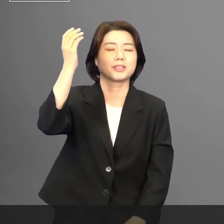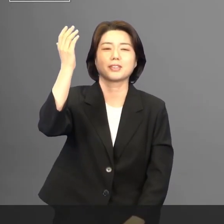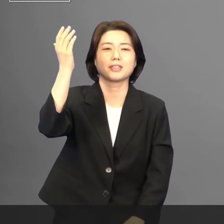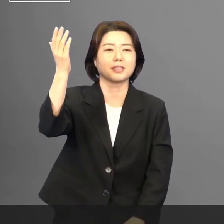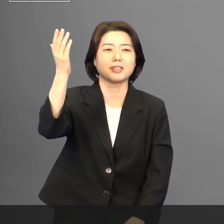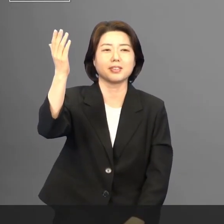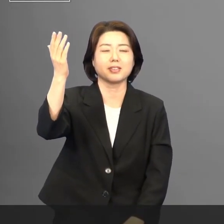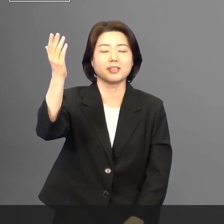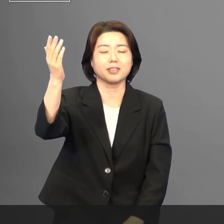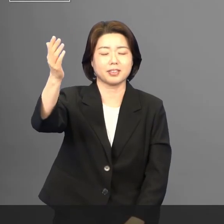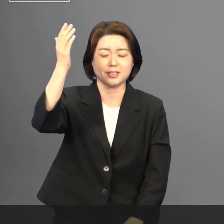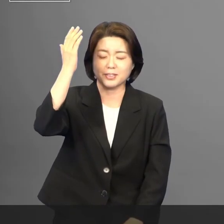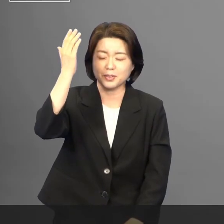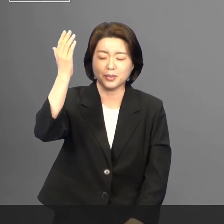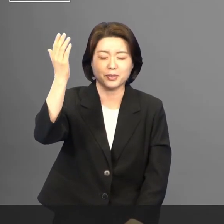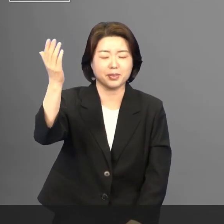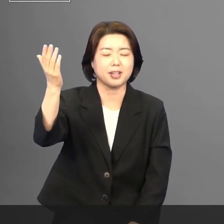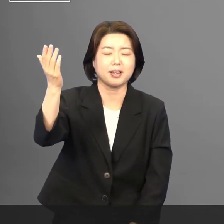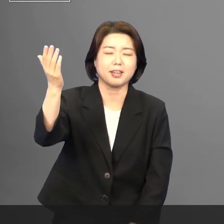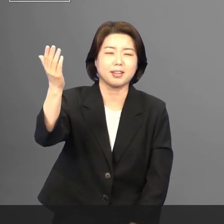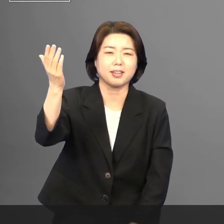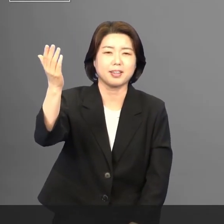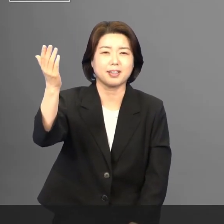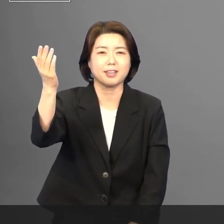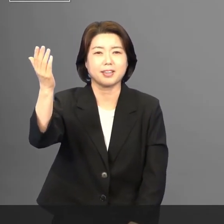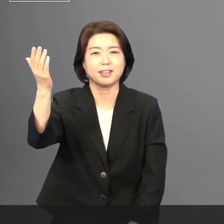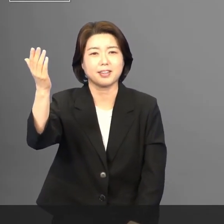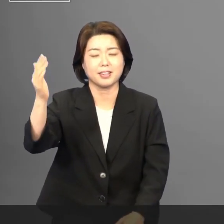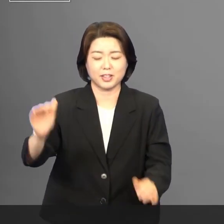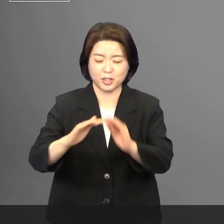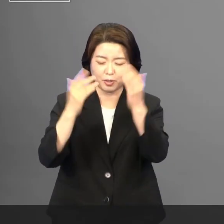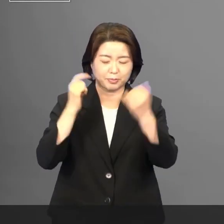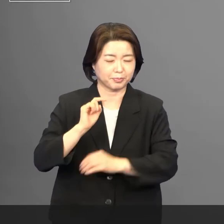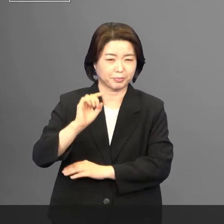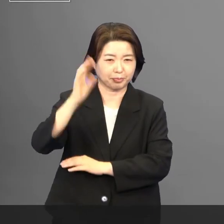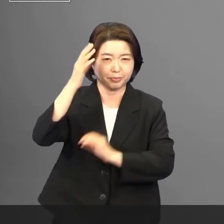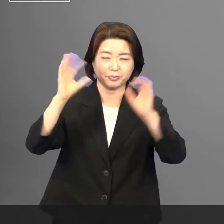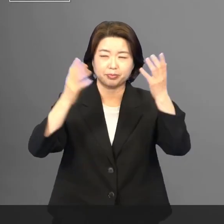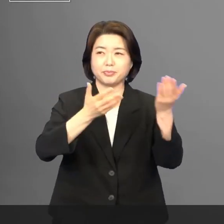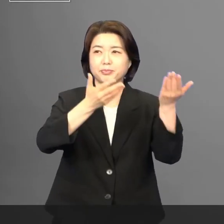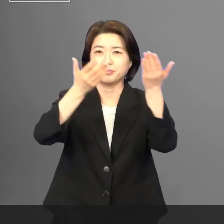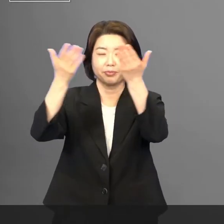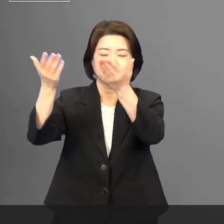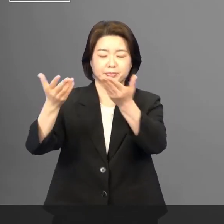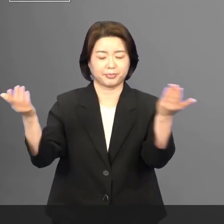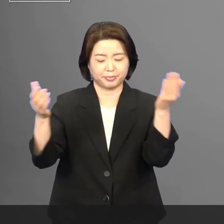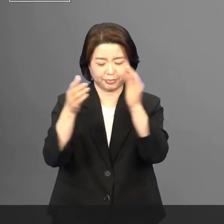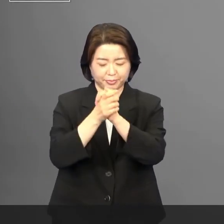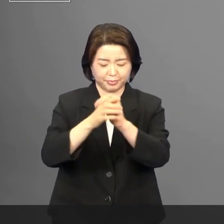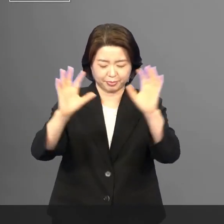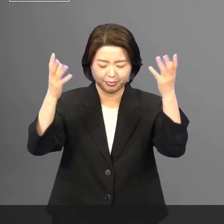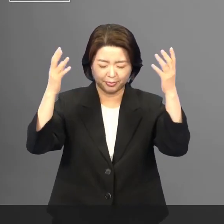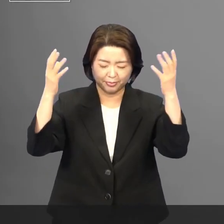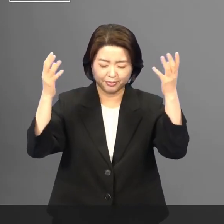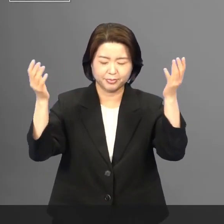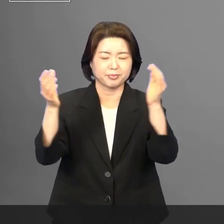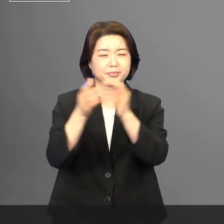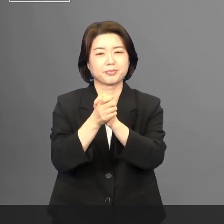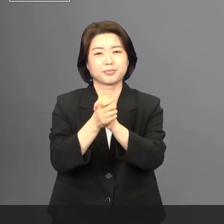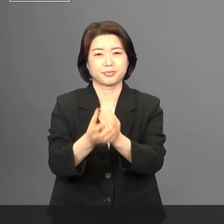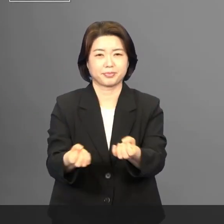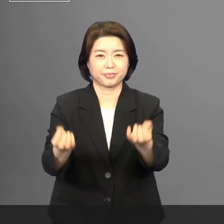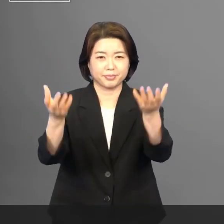Lord Lord of all 모든 영광의 박수 주님께 올려드립니다. 할렐루야.